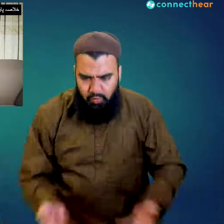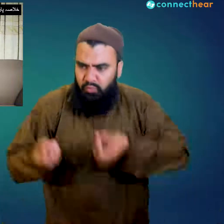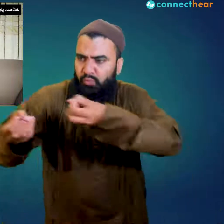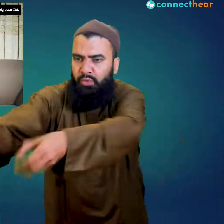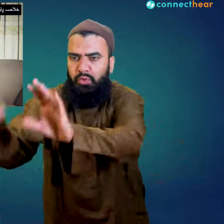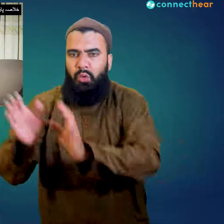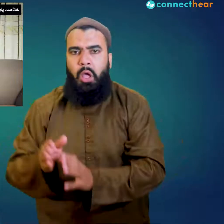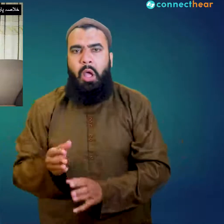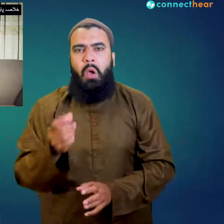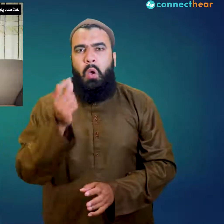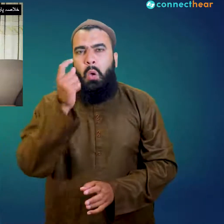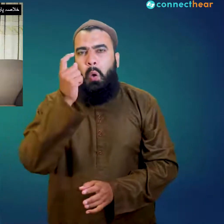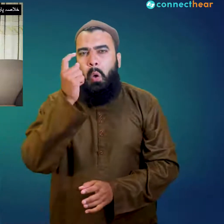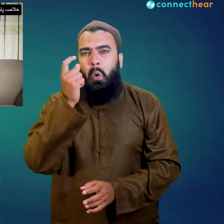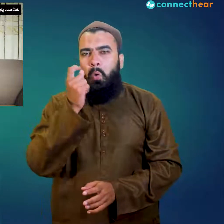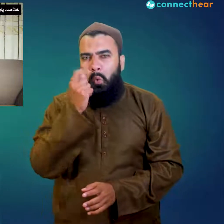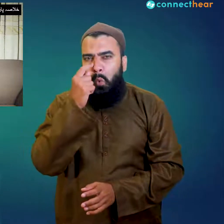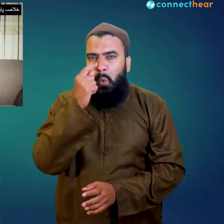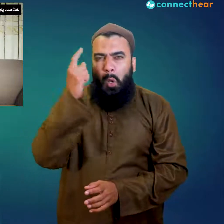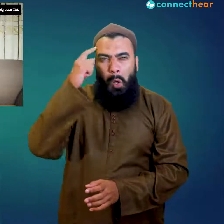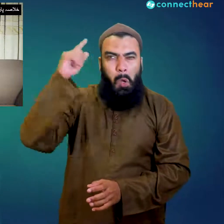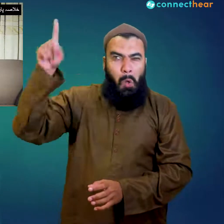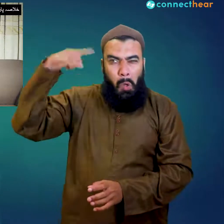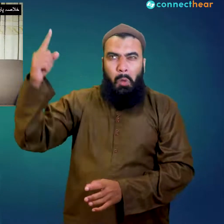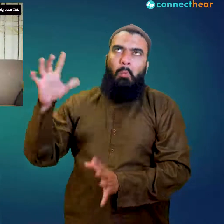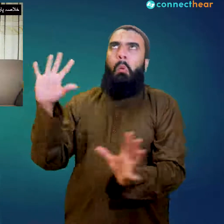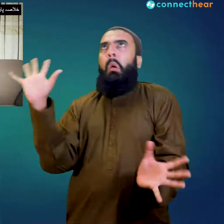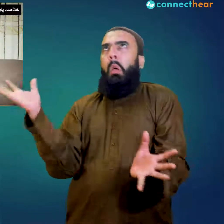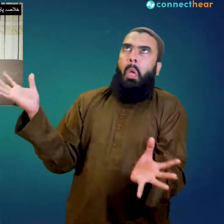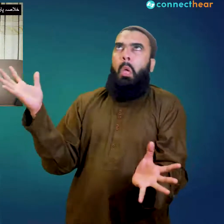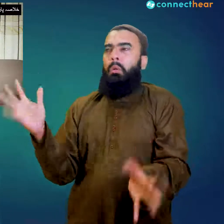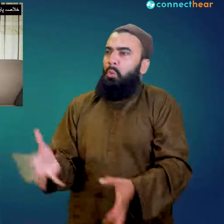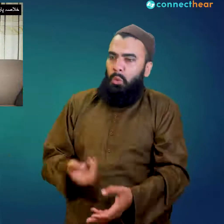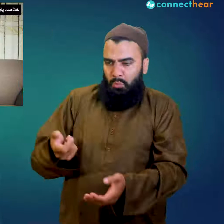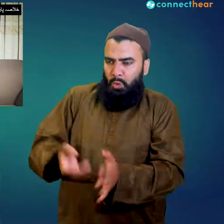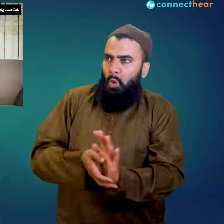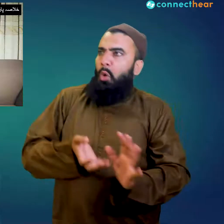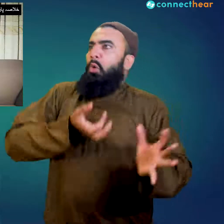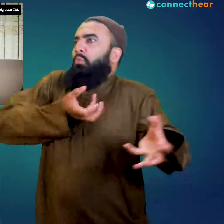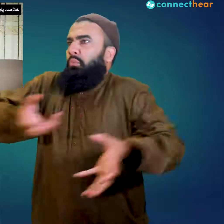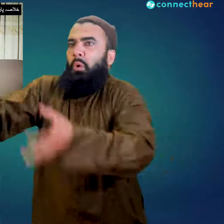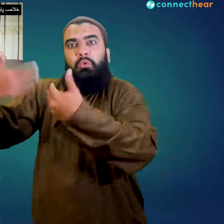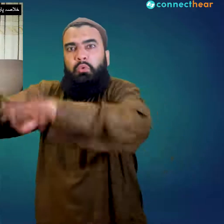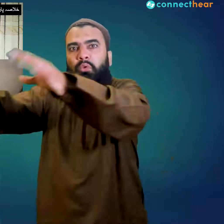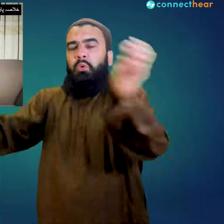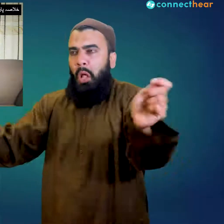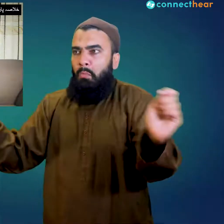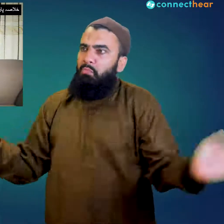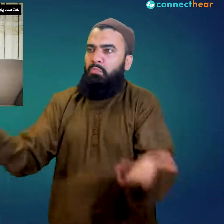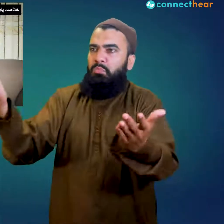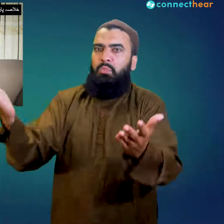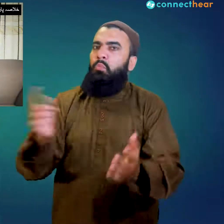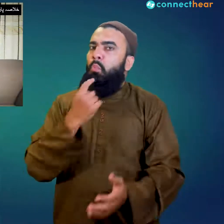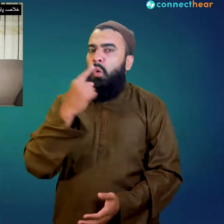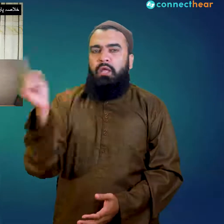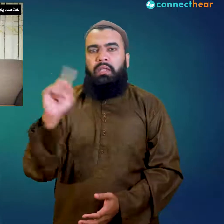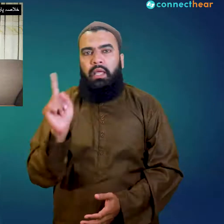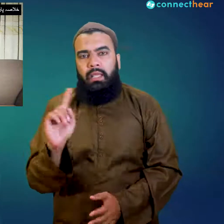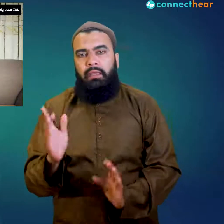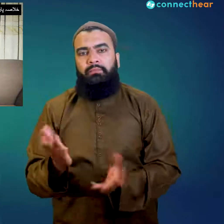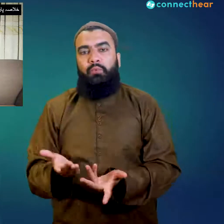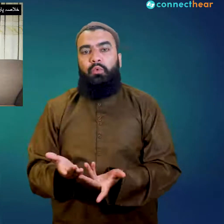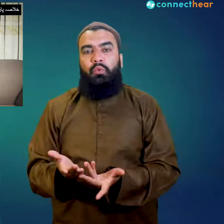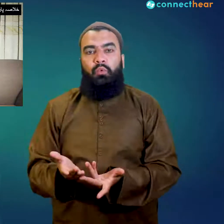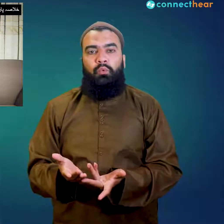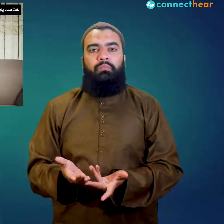ہے۔ نافہم اور کم عقل لوگوں کو مال سپرد نہ کیا جائے۔ یہ اس حوالے سے بھی ہے کہ یتیم کا